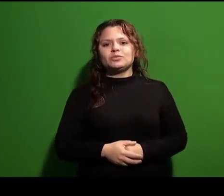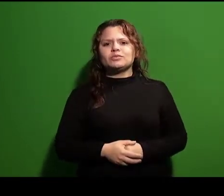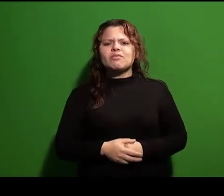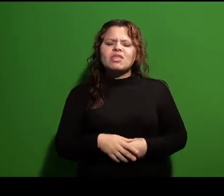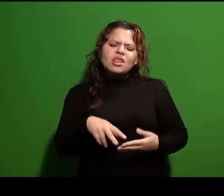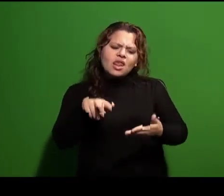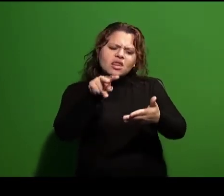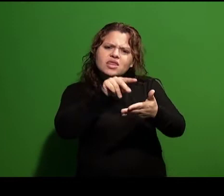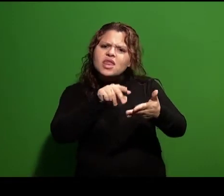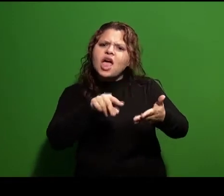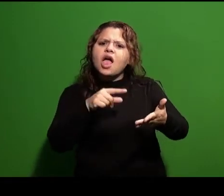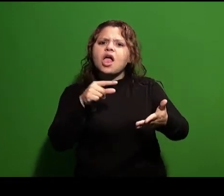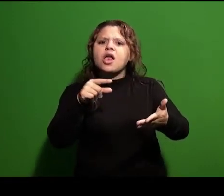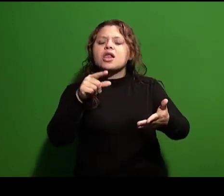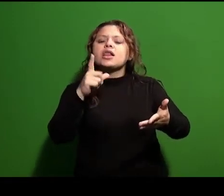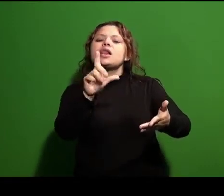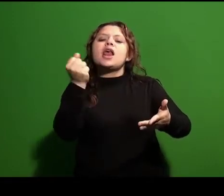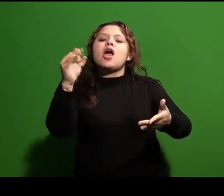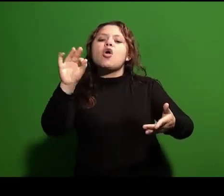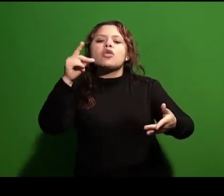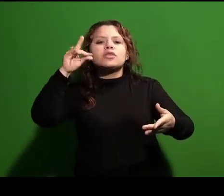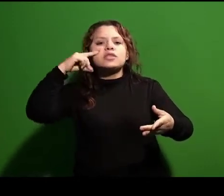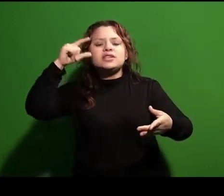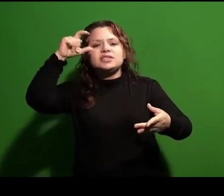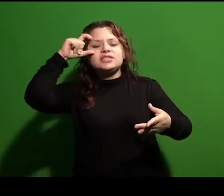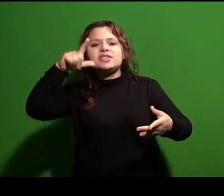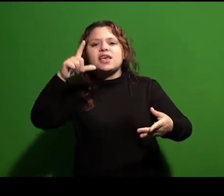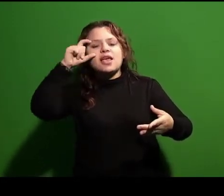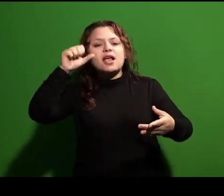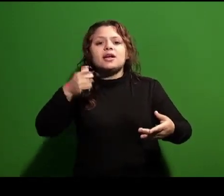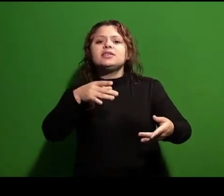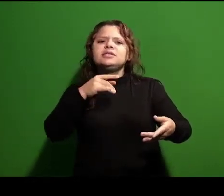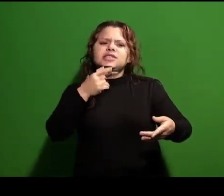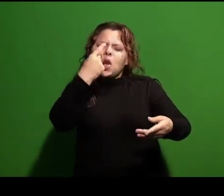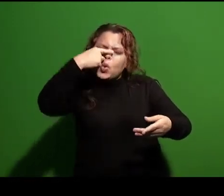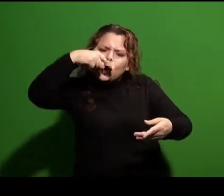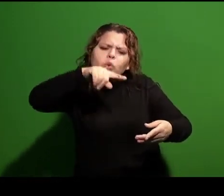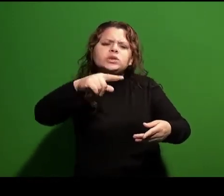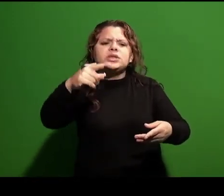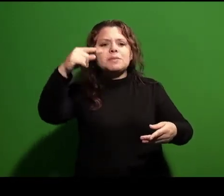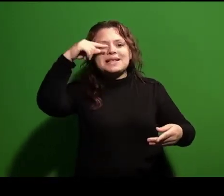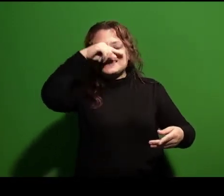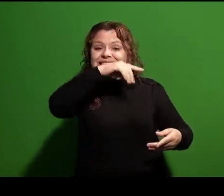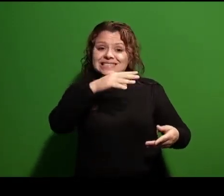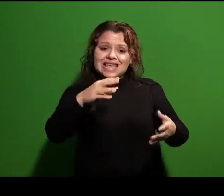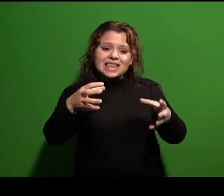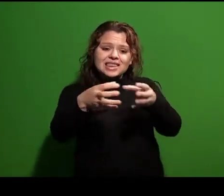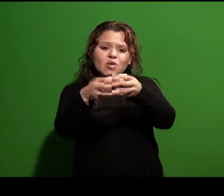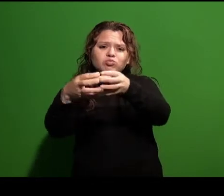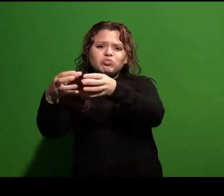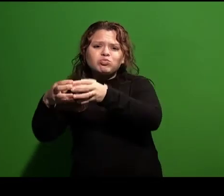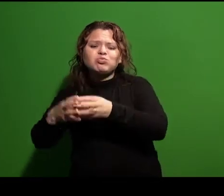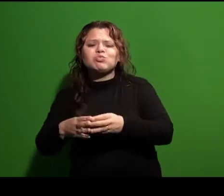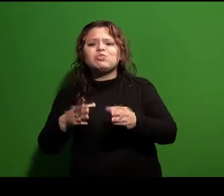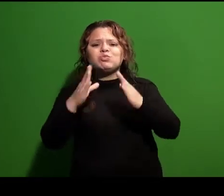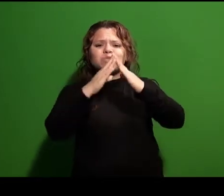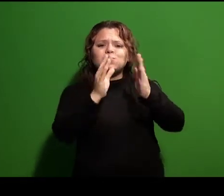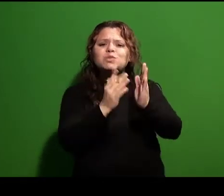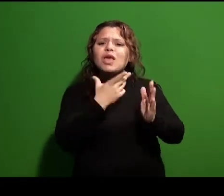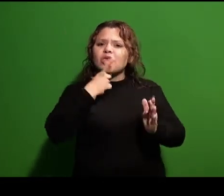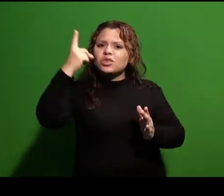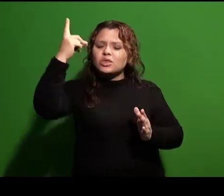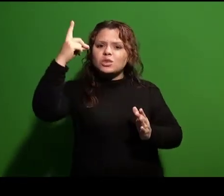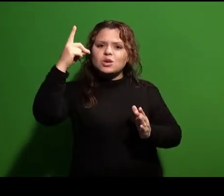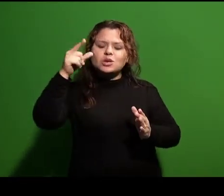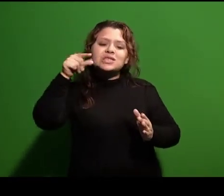3:20. La Odisea es la última de las 7 iglesias del Apocalipsis. El nombre significa un pueblo